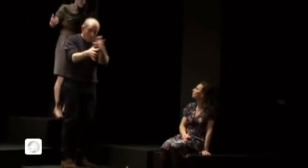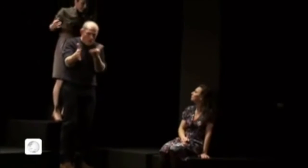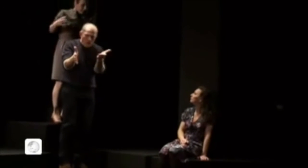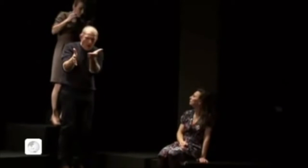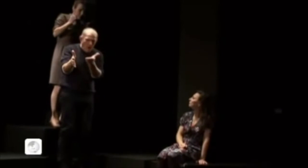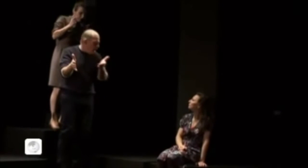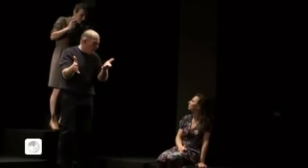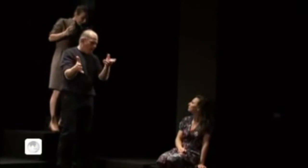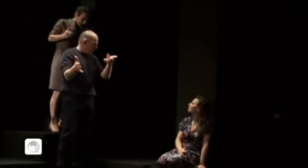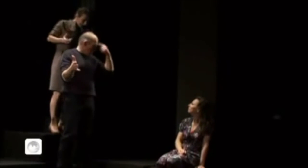Et on parle de papa.